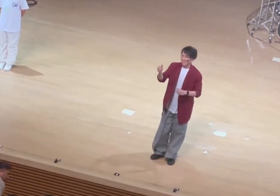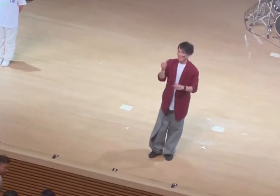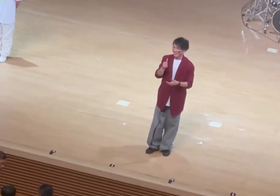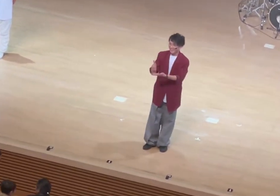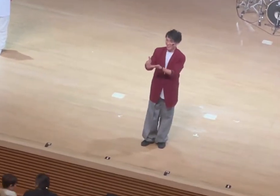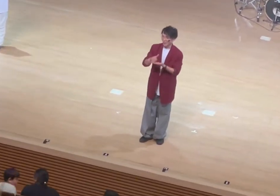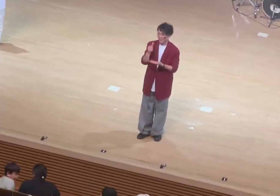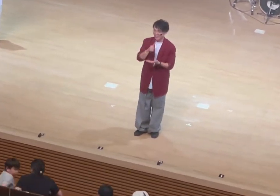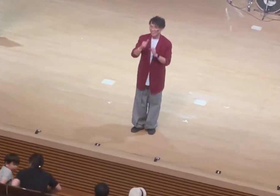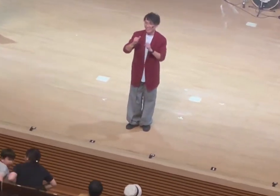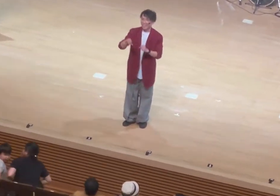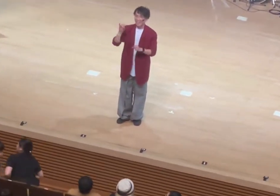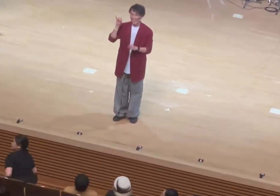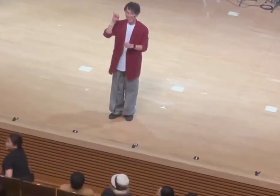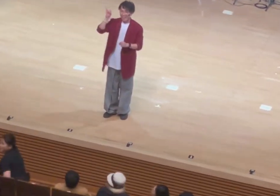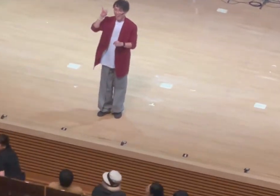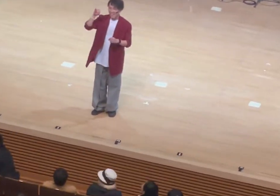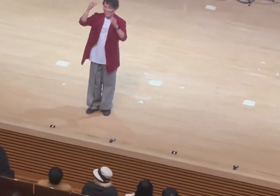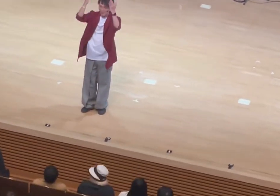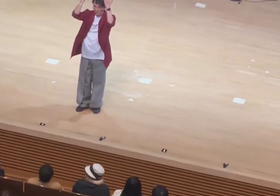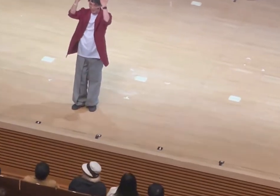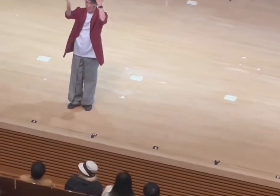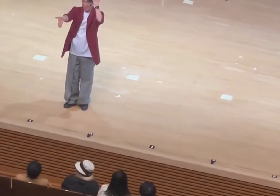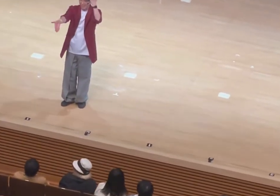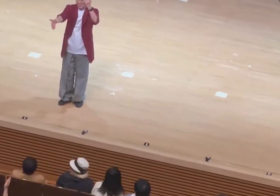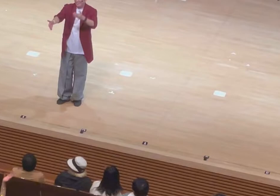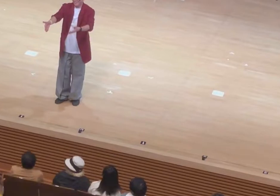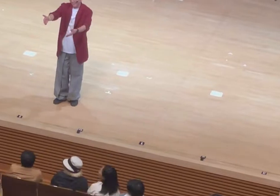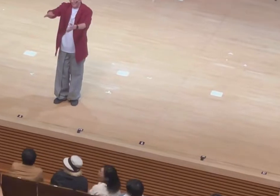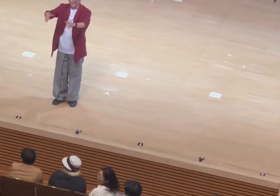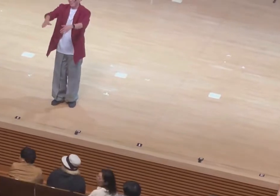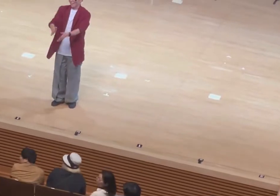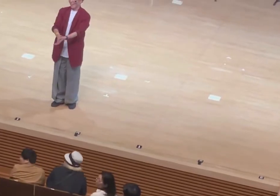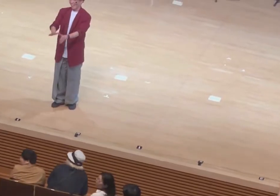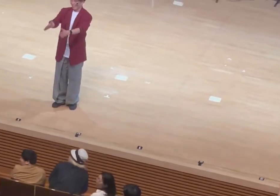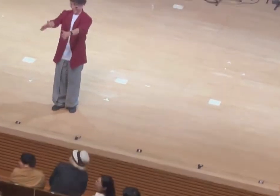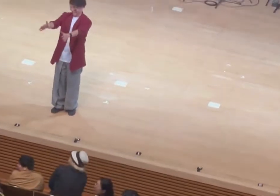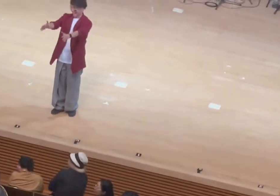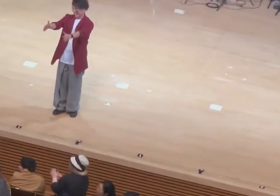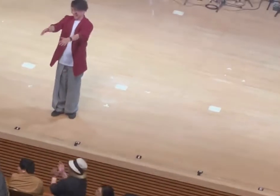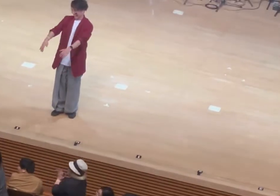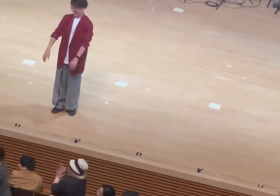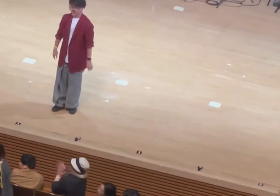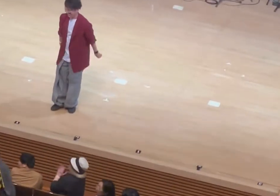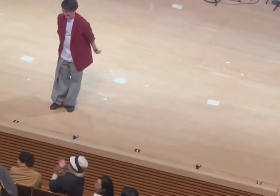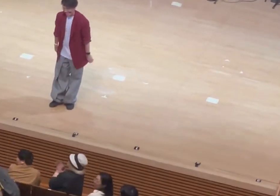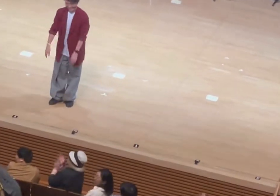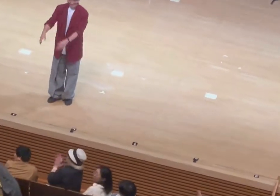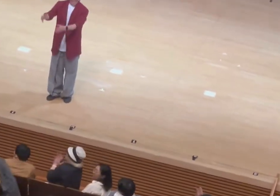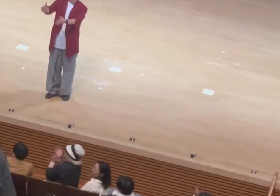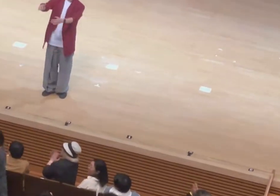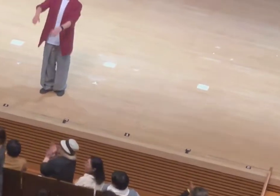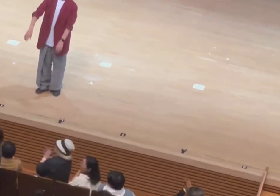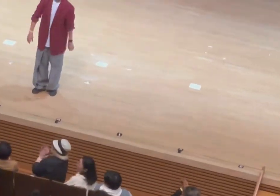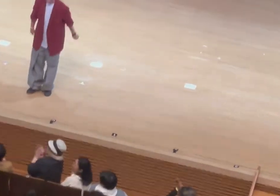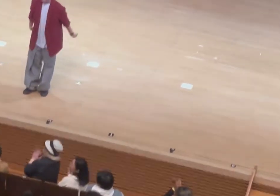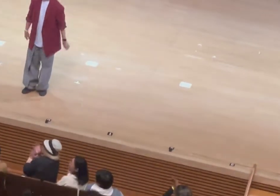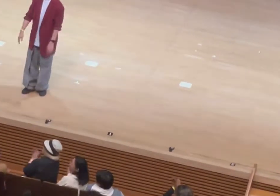う。次、ゲストショーをやるアイラビッツさんです。はい、ありがとうございます。